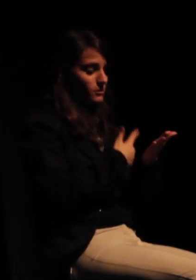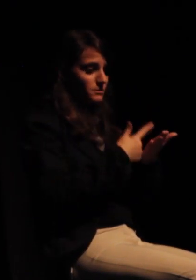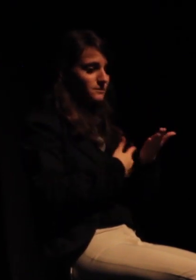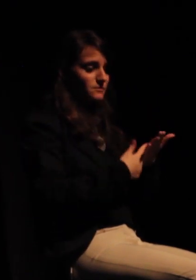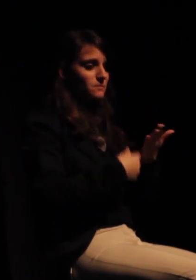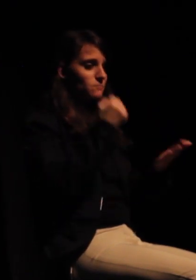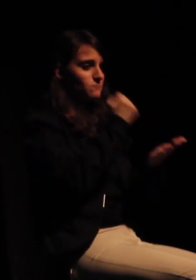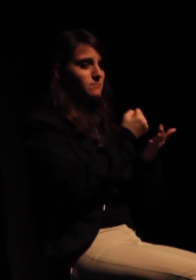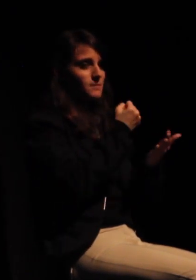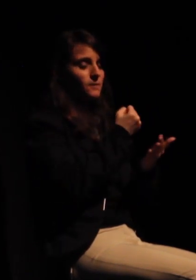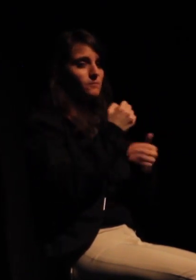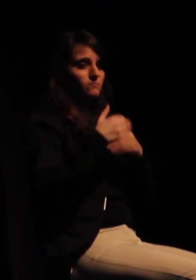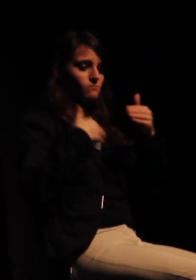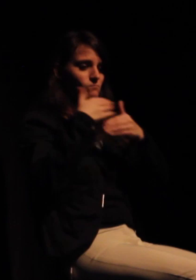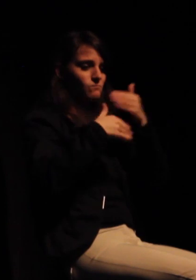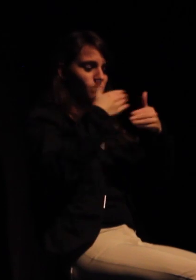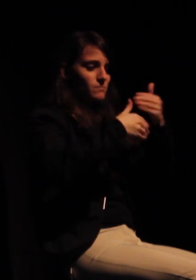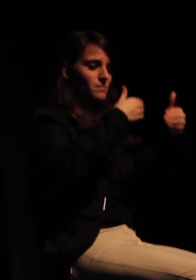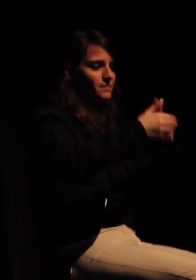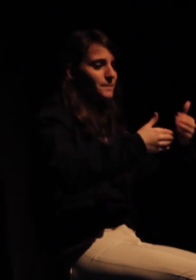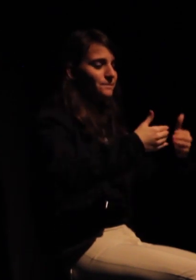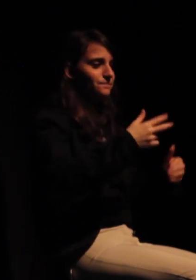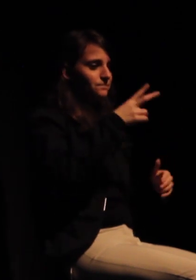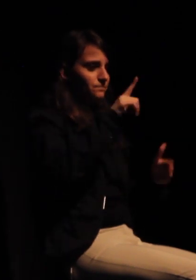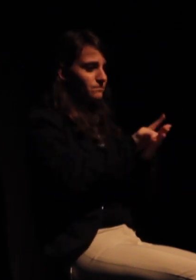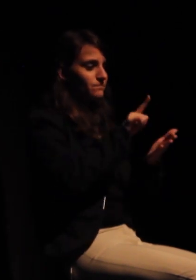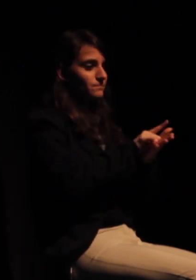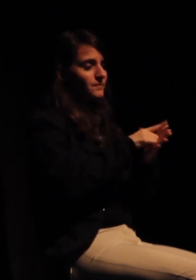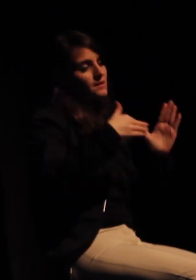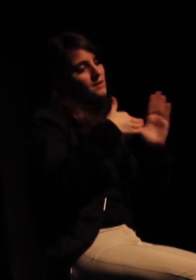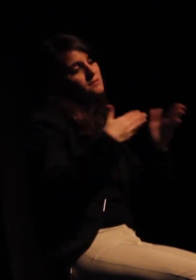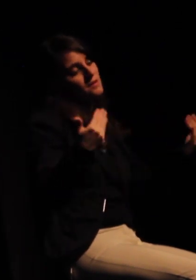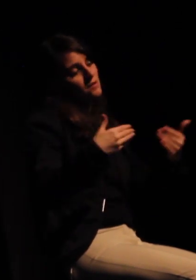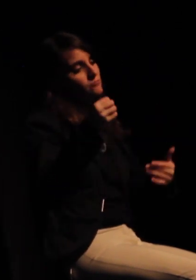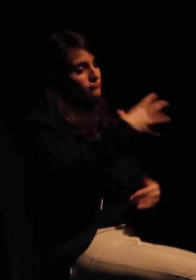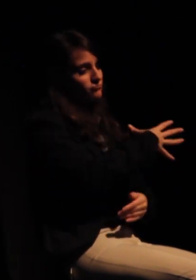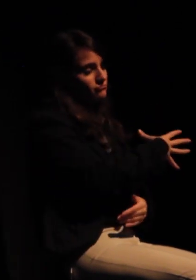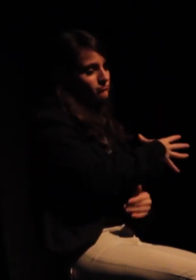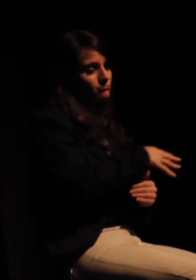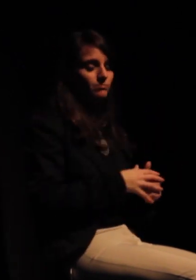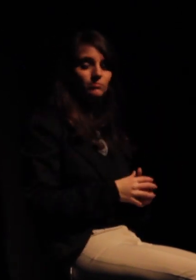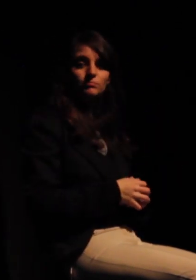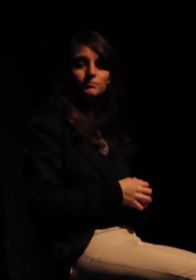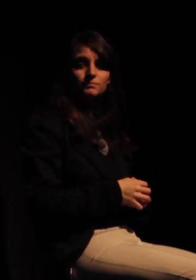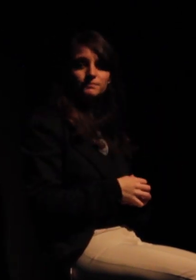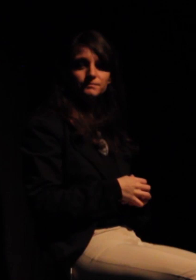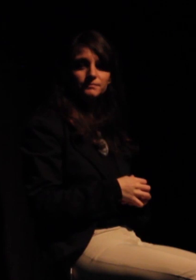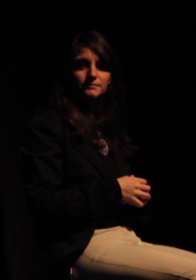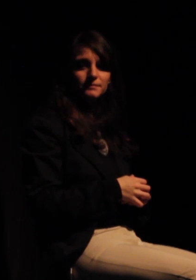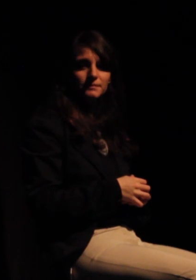que marcou a passagem da literatura para a modernidade, a Metamorfose.